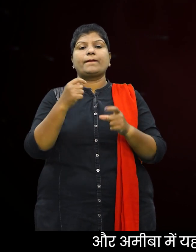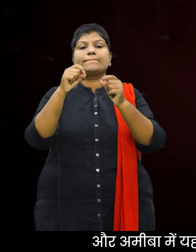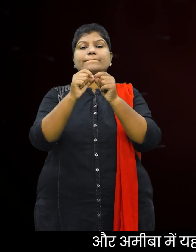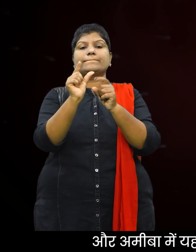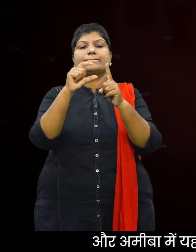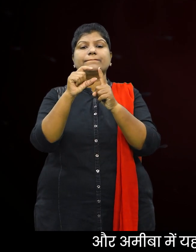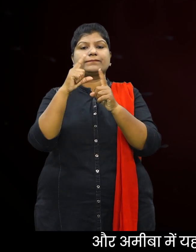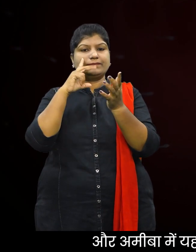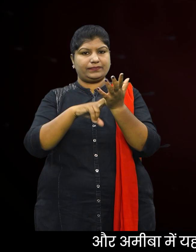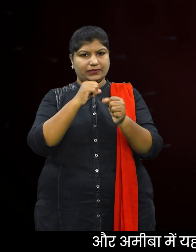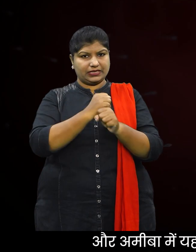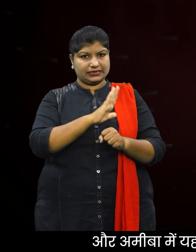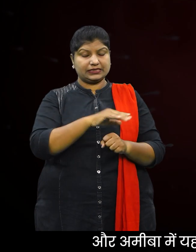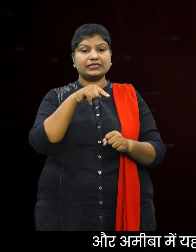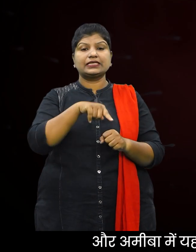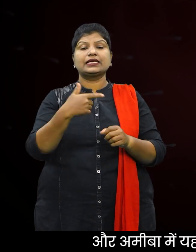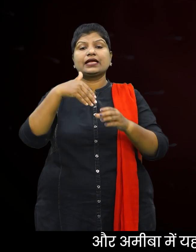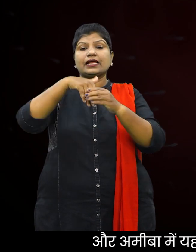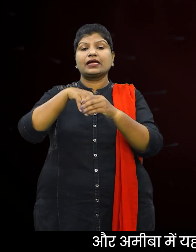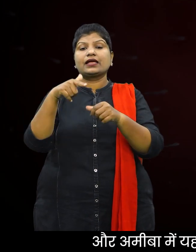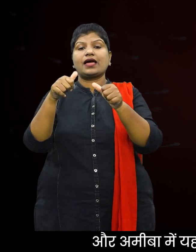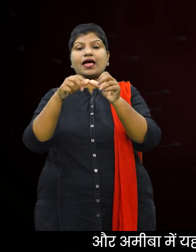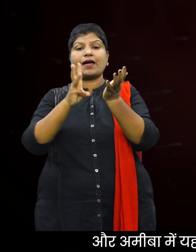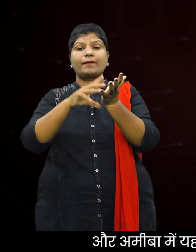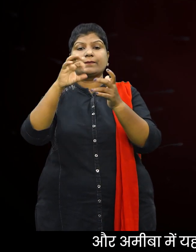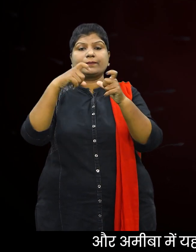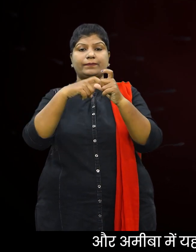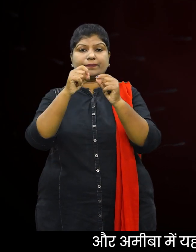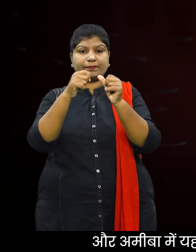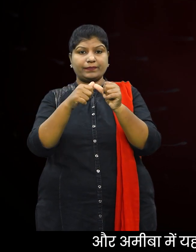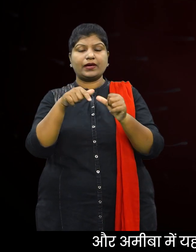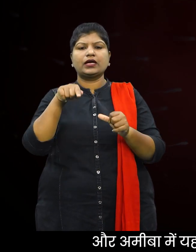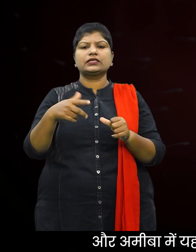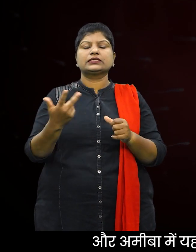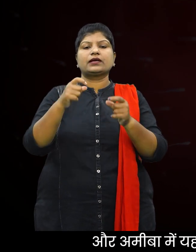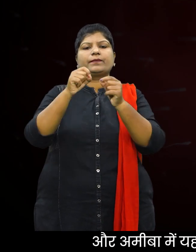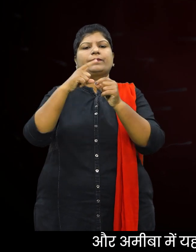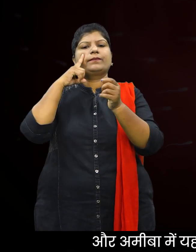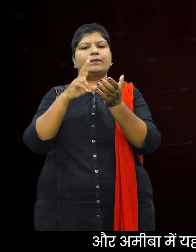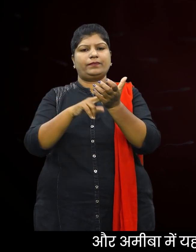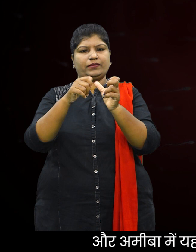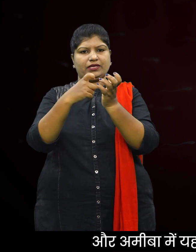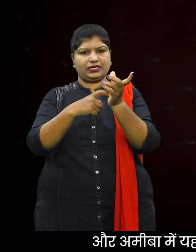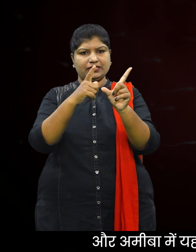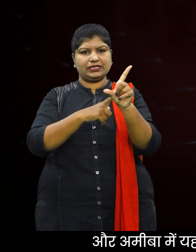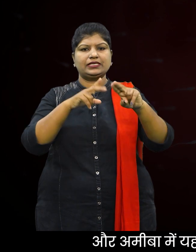और अमीबा में यह द्विखंडन यानी बाइनरी विखंडन द्वारा होता है।